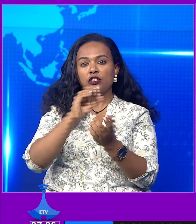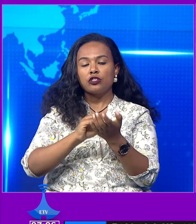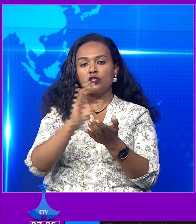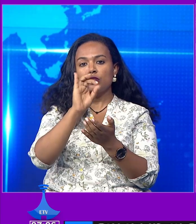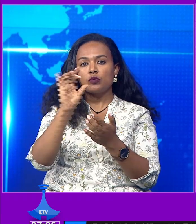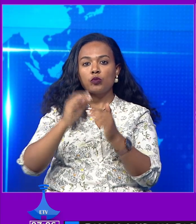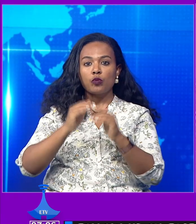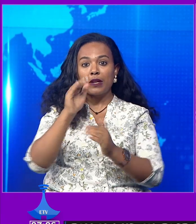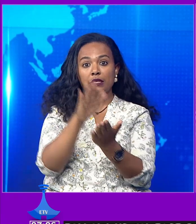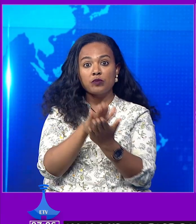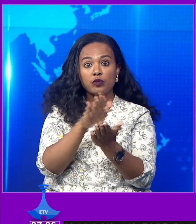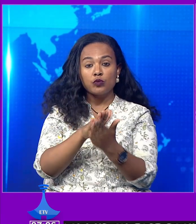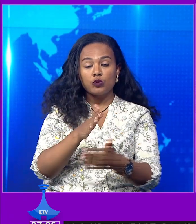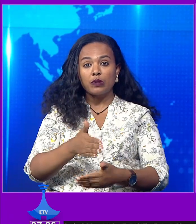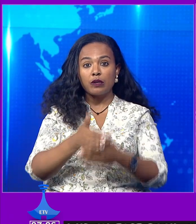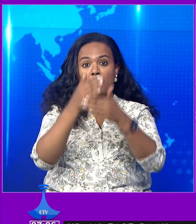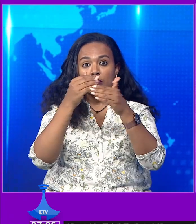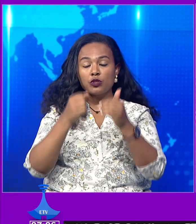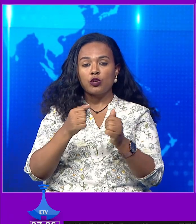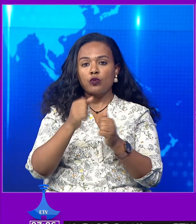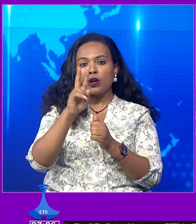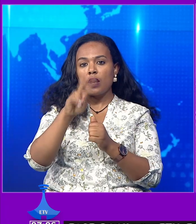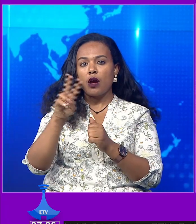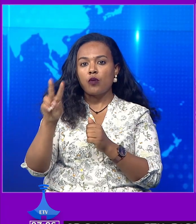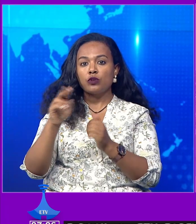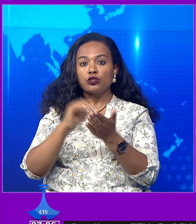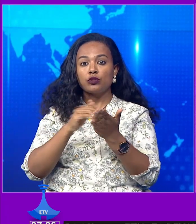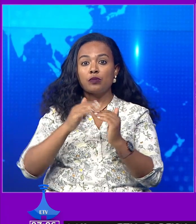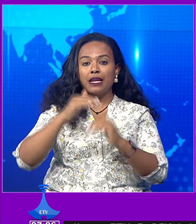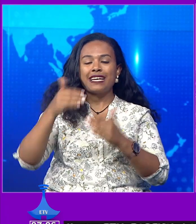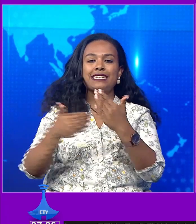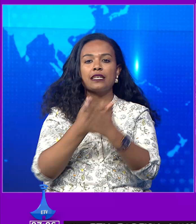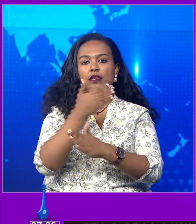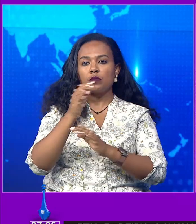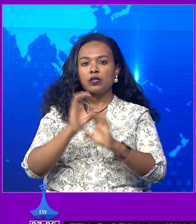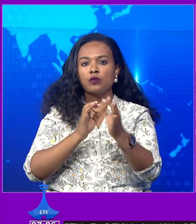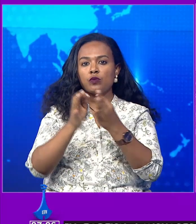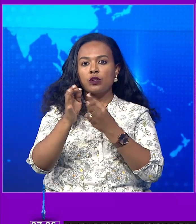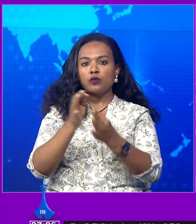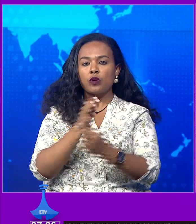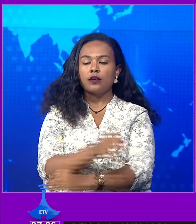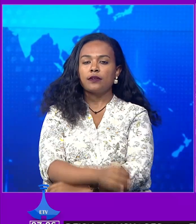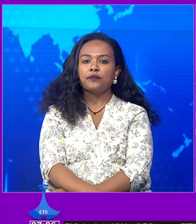ከ6800 በላይ ትምህርት ቤቶችን መገንባት መቻሉና ከ22000 በላይ ደግሞ እድሳት መደረጉን ተገልጿል።